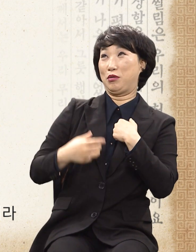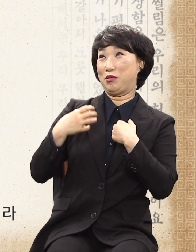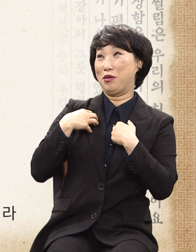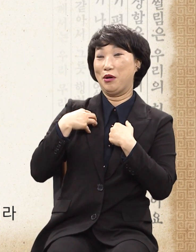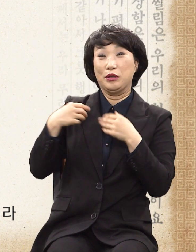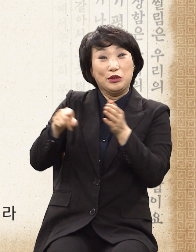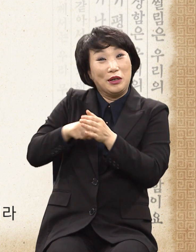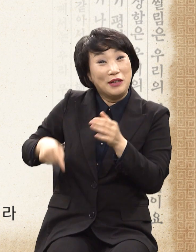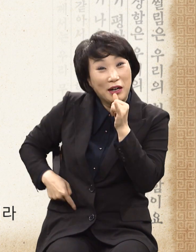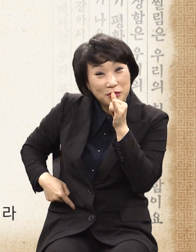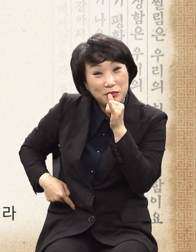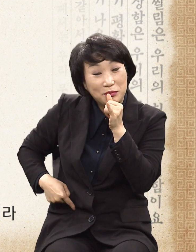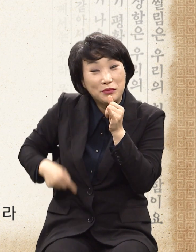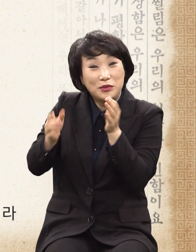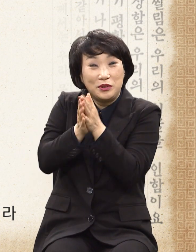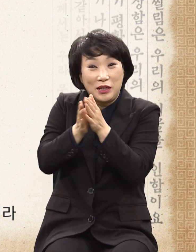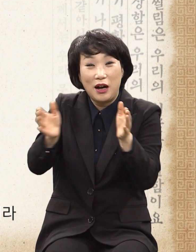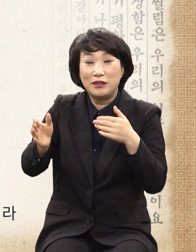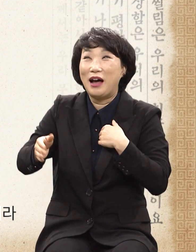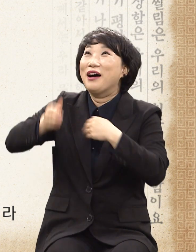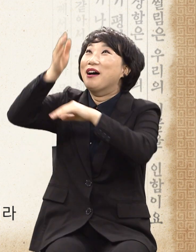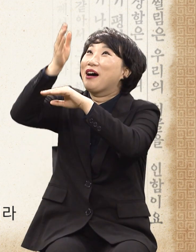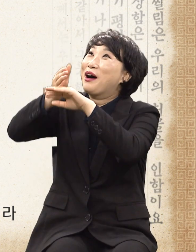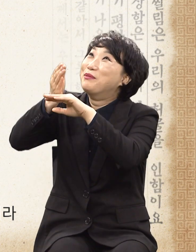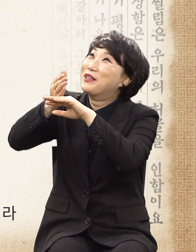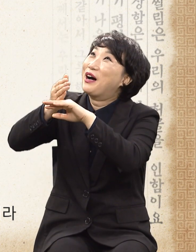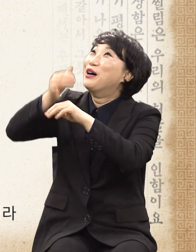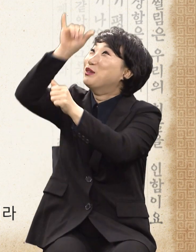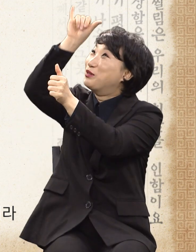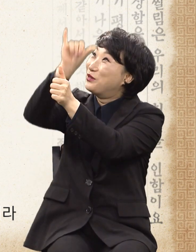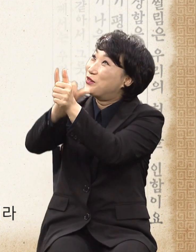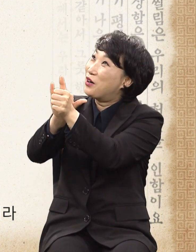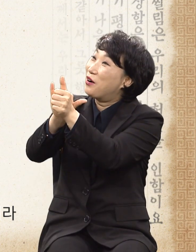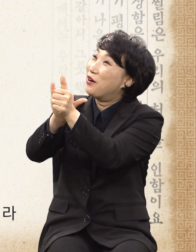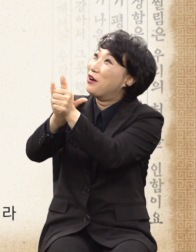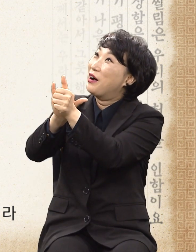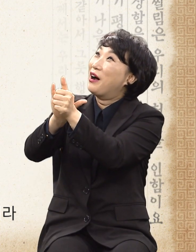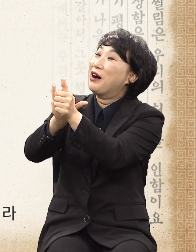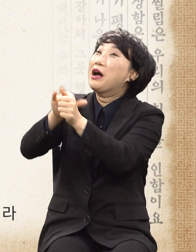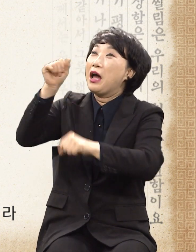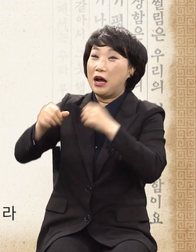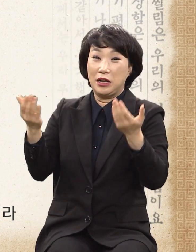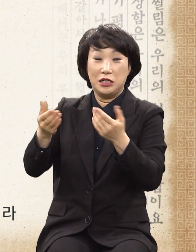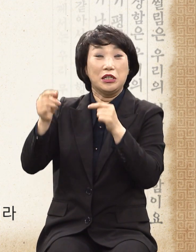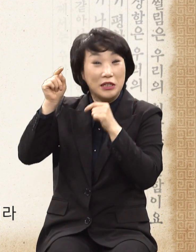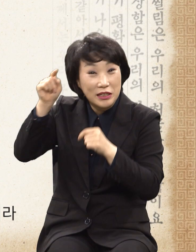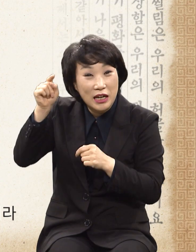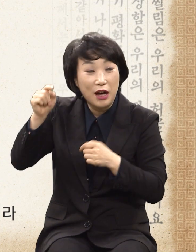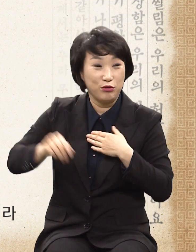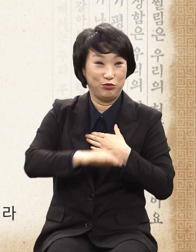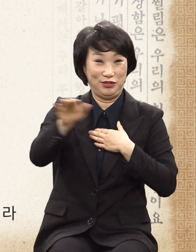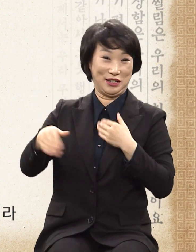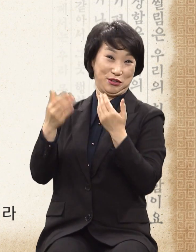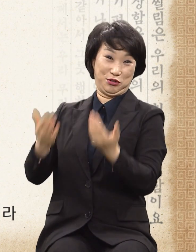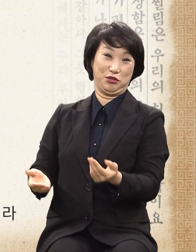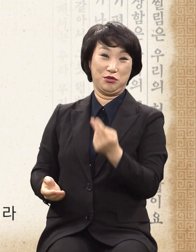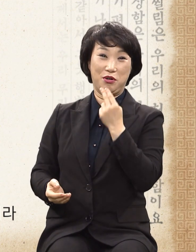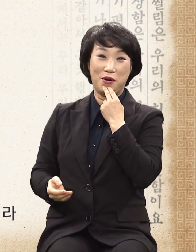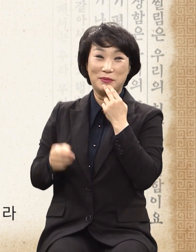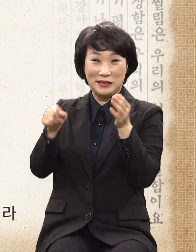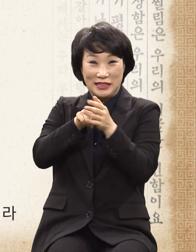당연한 신앙 양심의 발로에서 감사와 충성으로 하는 것이 우리가 쉬지